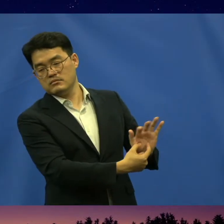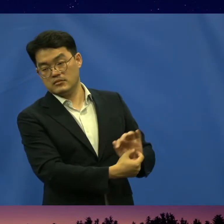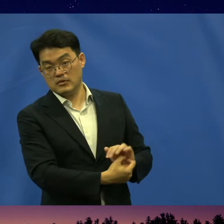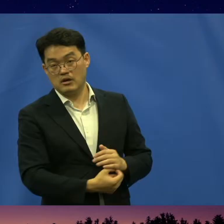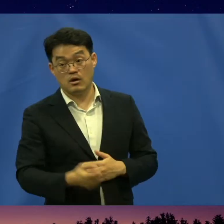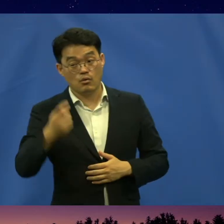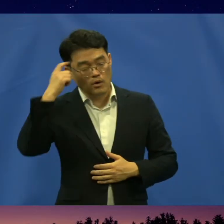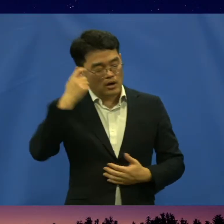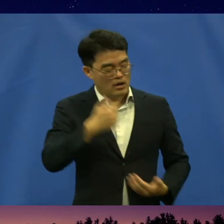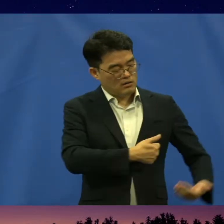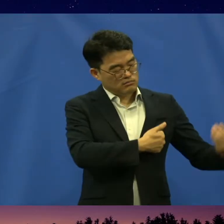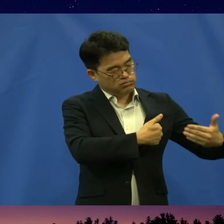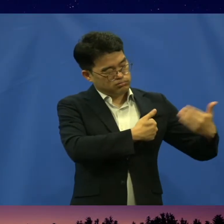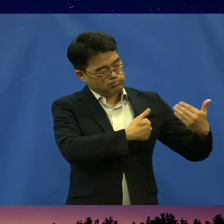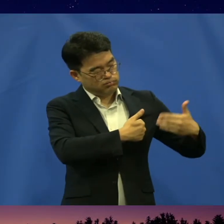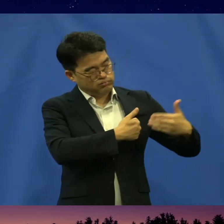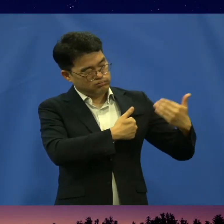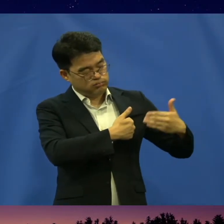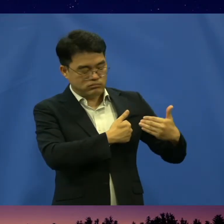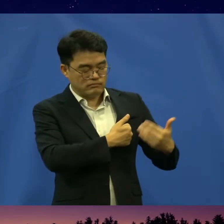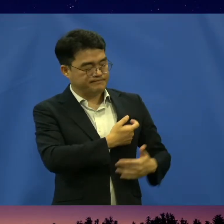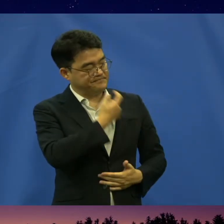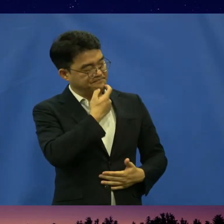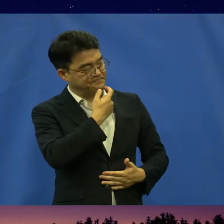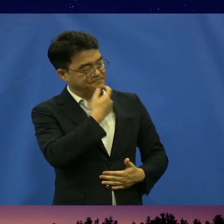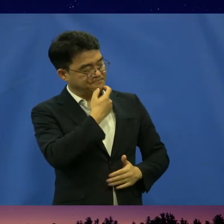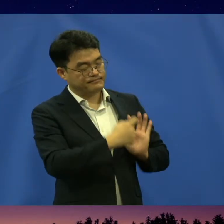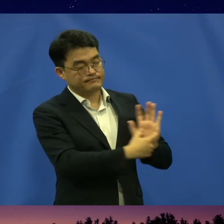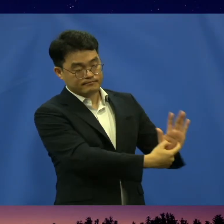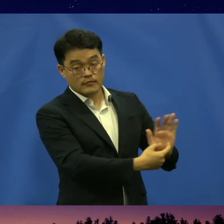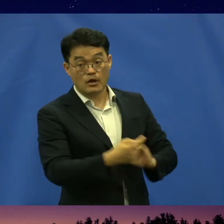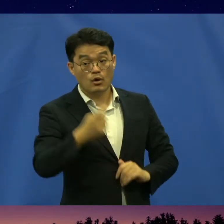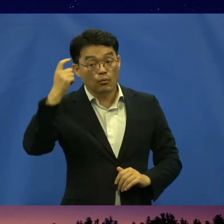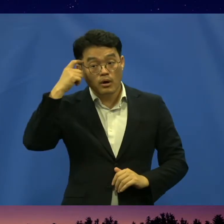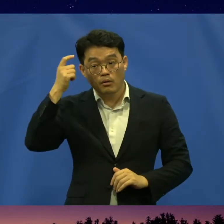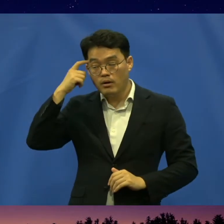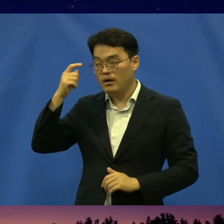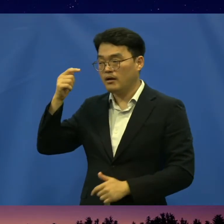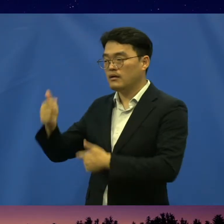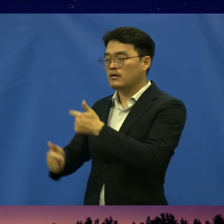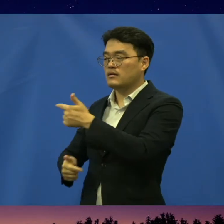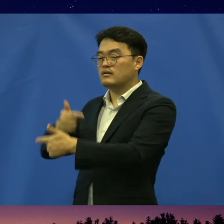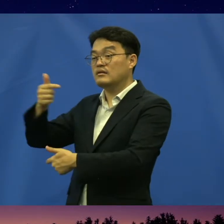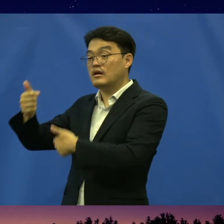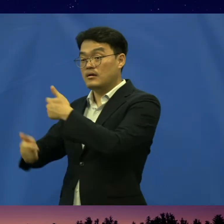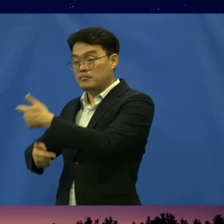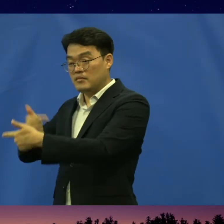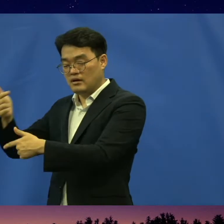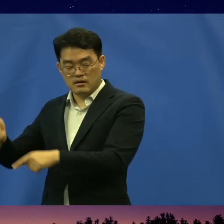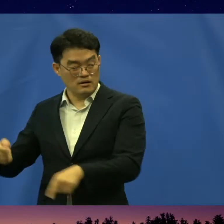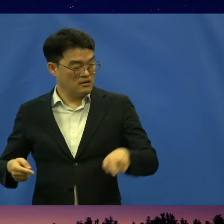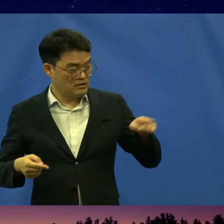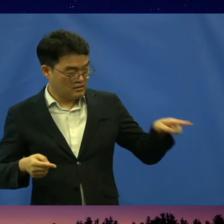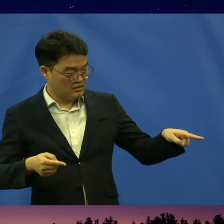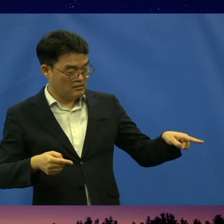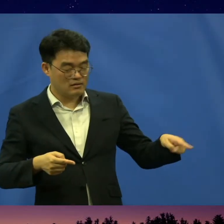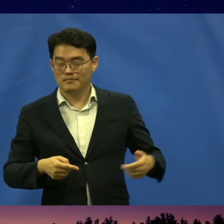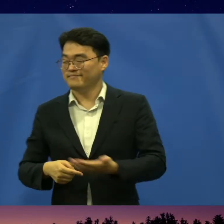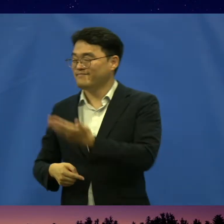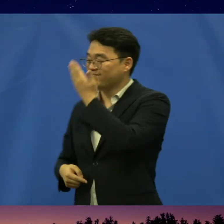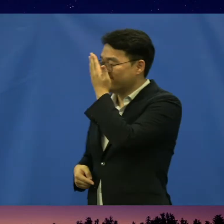번 요청하는데 거절해요. 왜냐하면 느헤미야는 그들의 제의를 하는 진위를 알고 있기 때문에